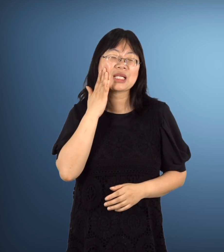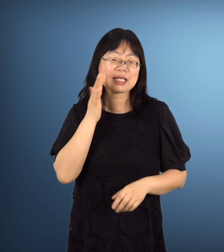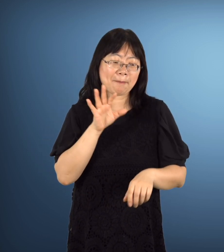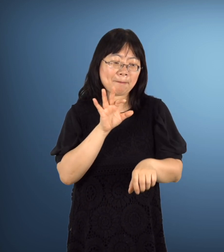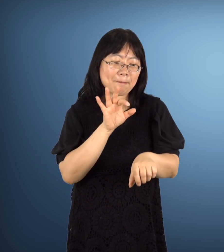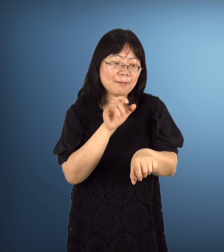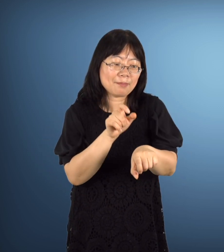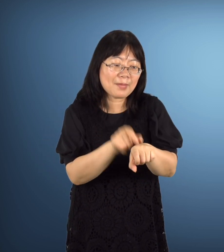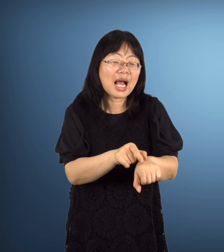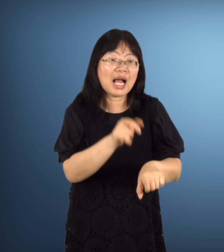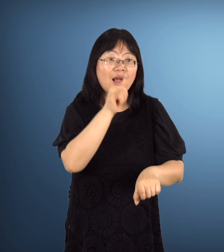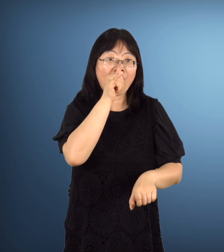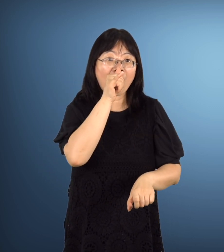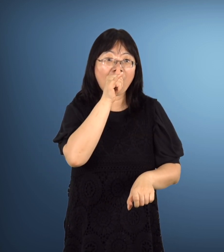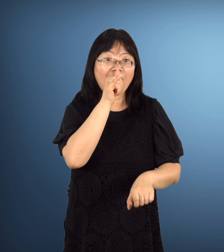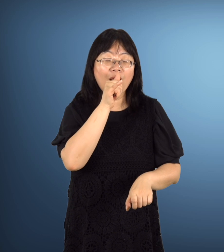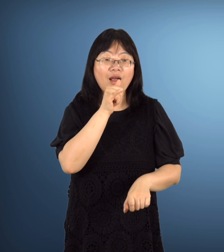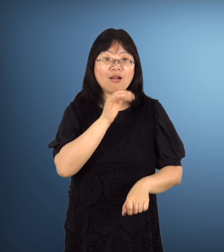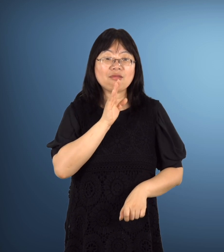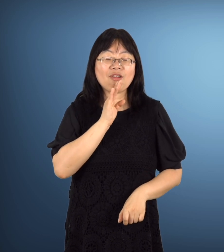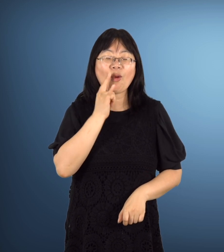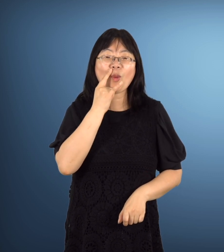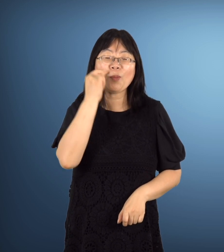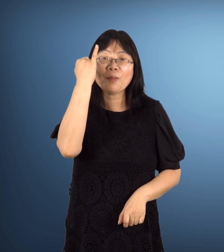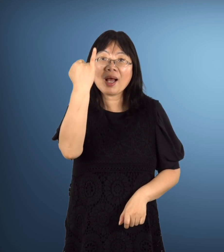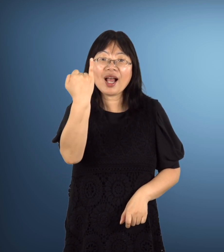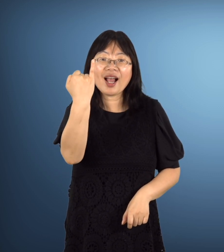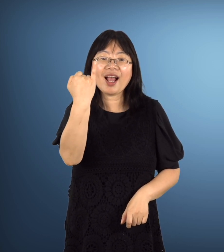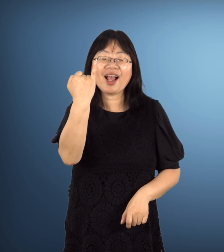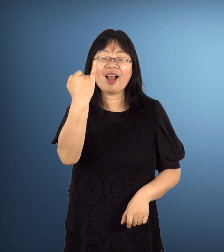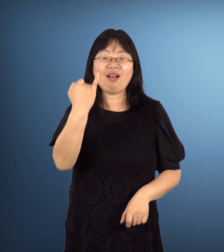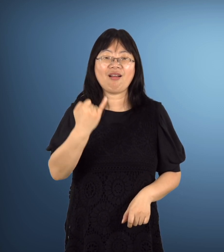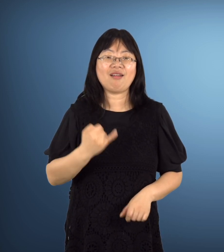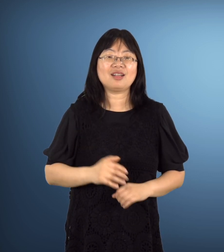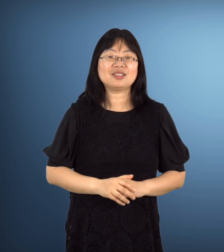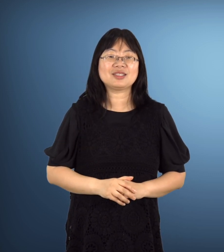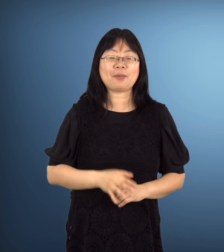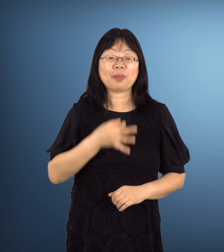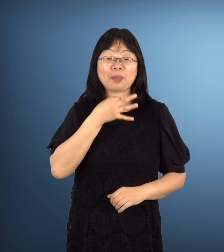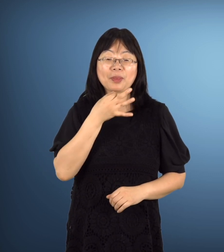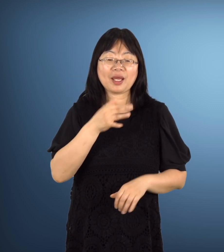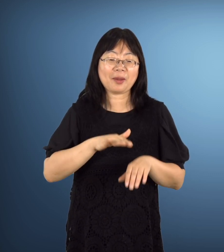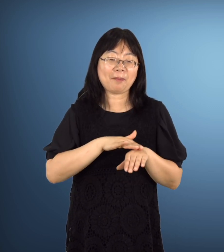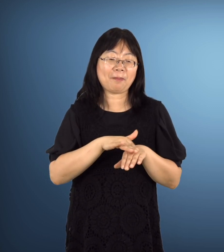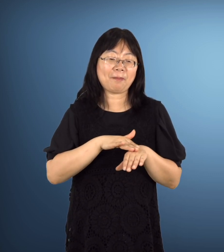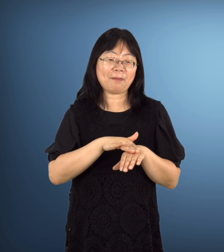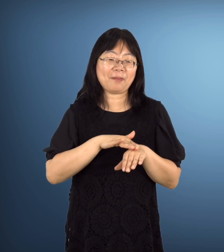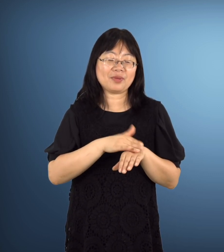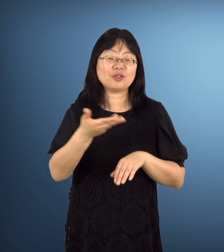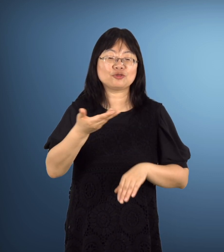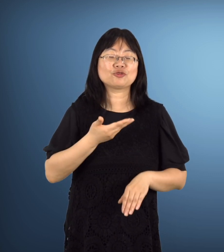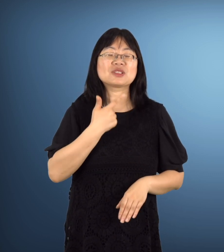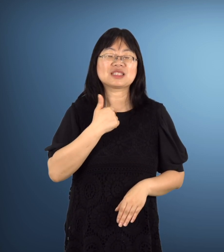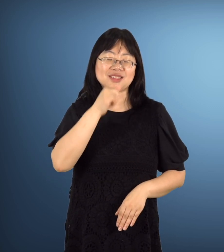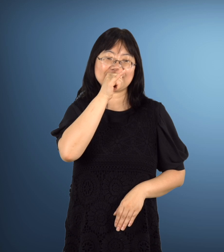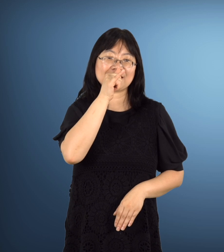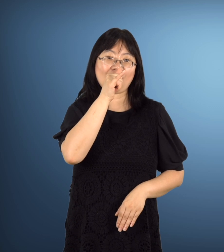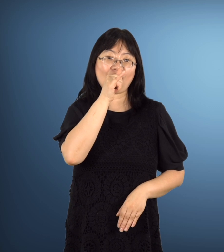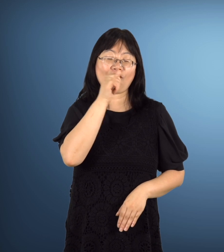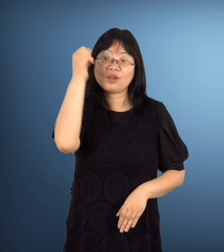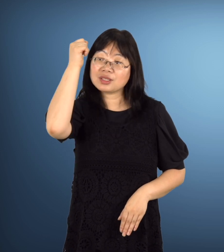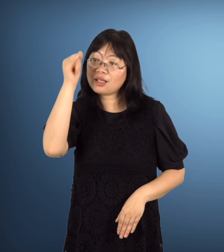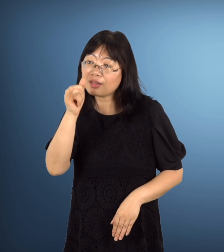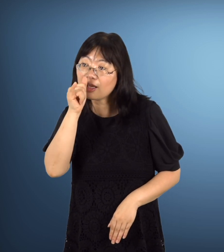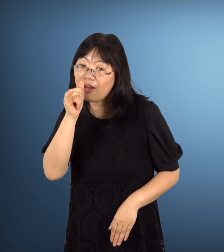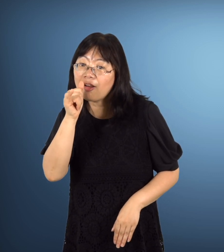것들이 물면 엄마가 침을 묻혀서 거기다 발라주셨어요.